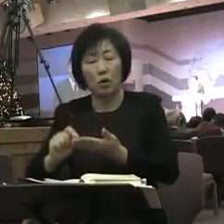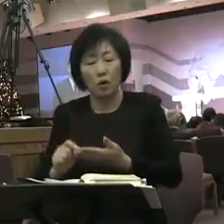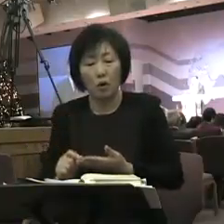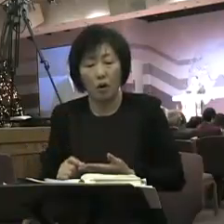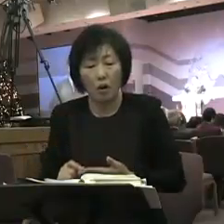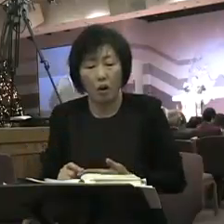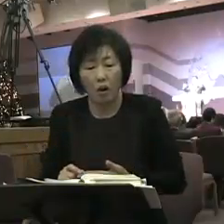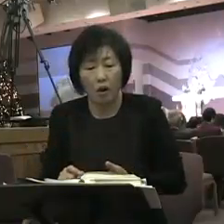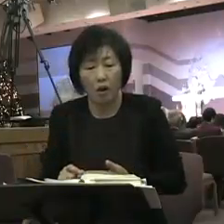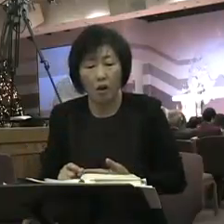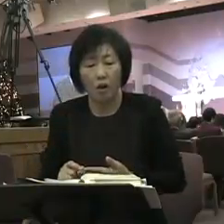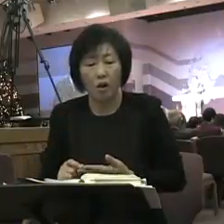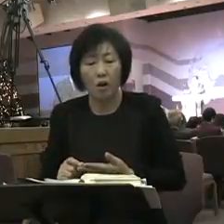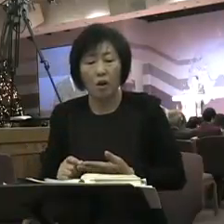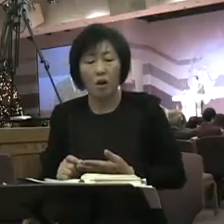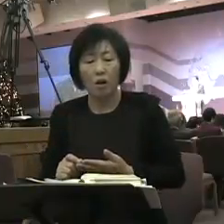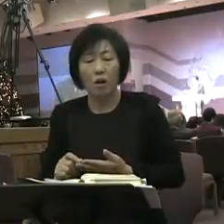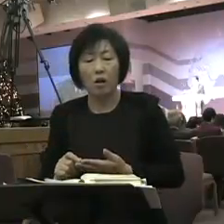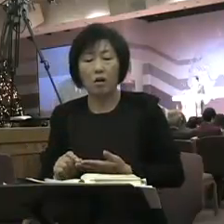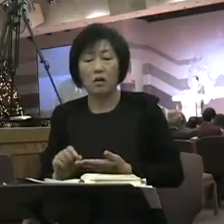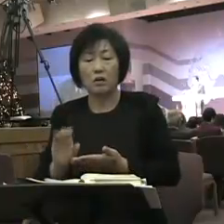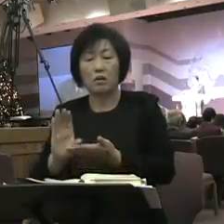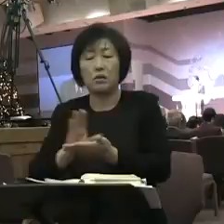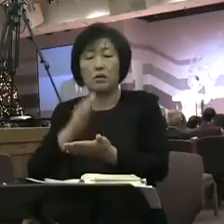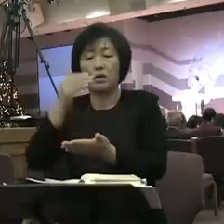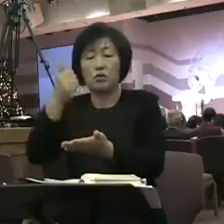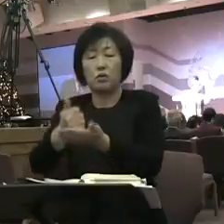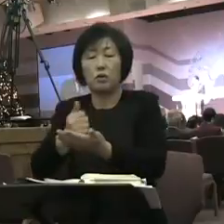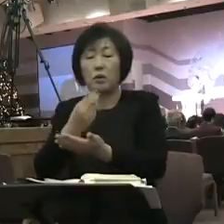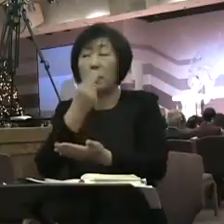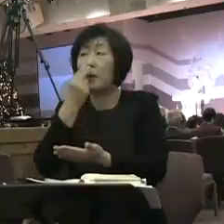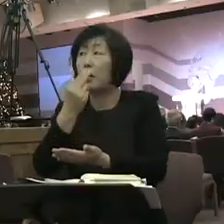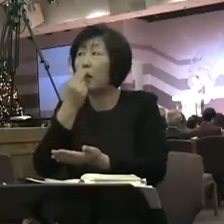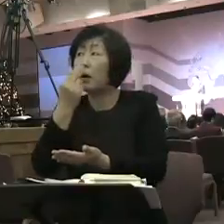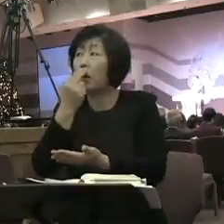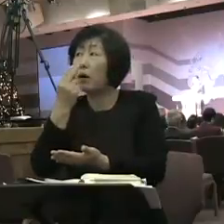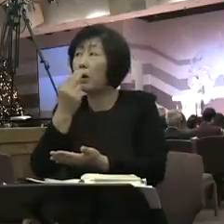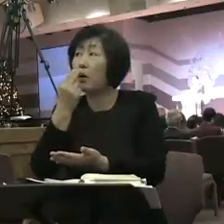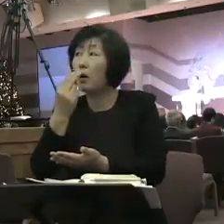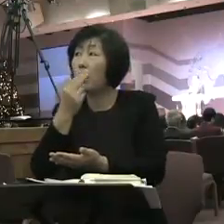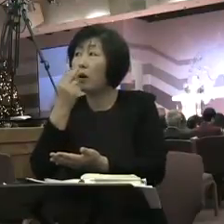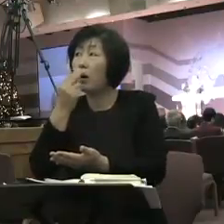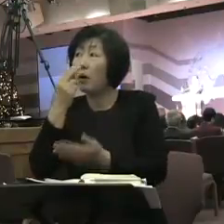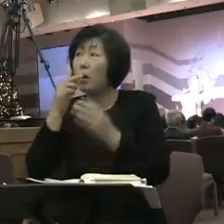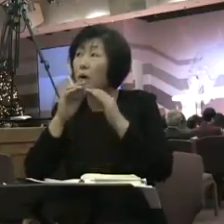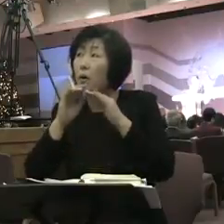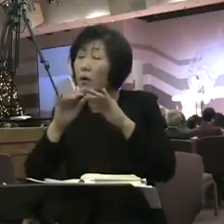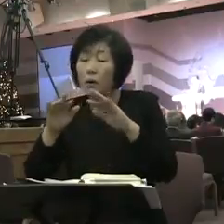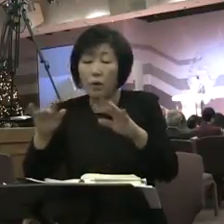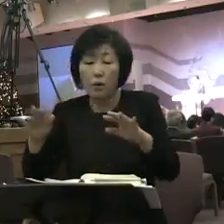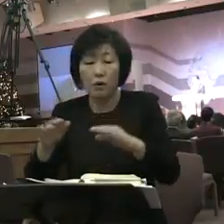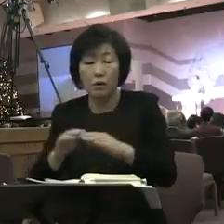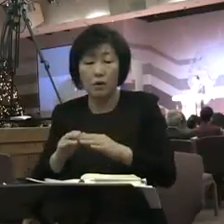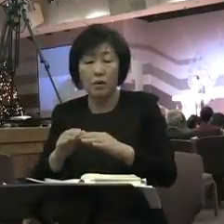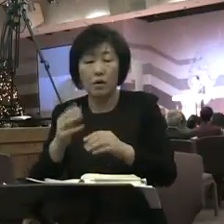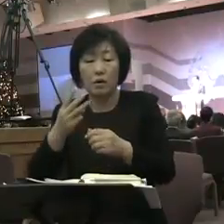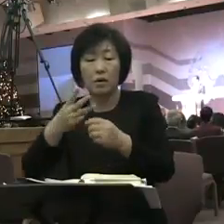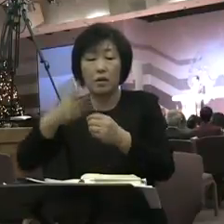했는지 알아요? 그리스도의 향기라 그렇게 얘기를 했습니다. 3장에 가서는 우리를 그리스도의 편지라 그렇게 얘기를